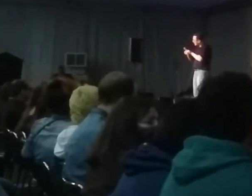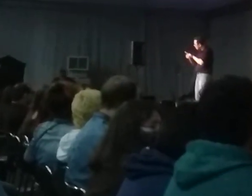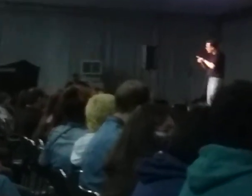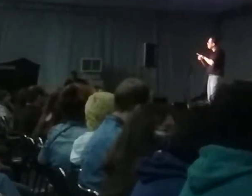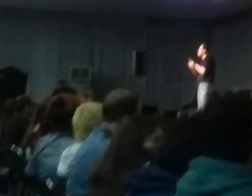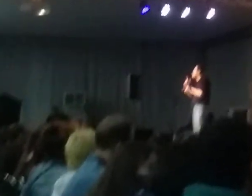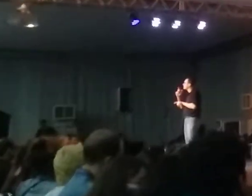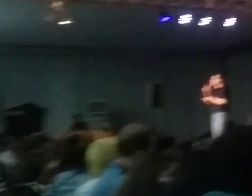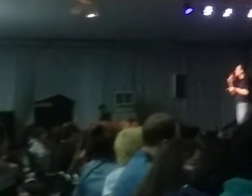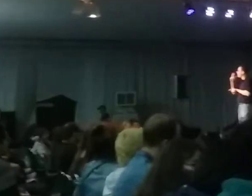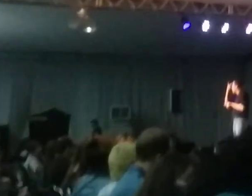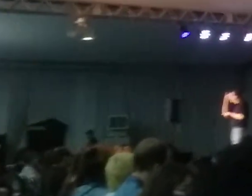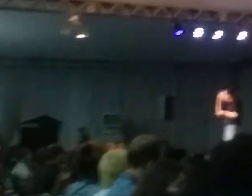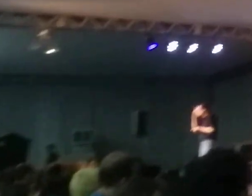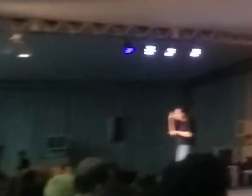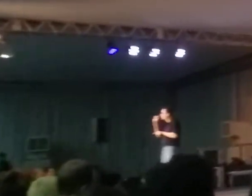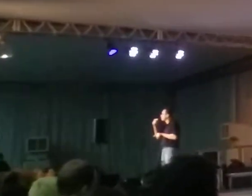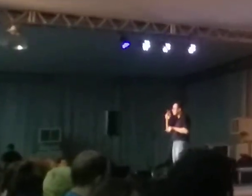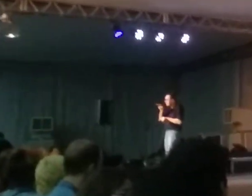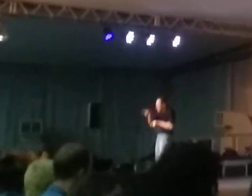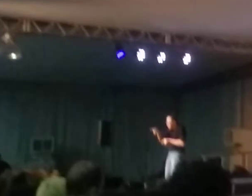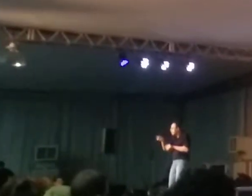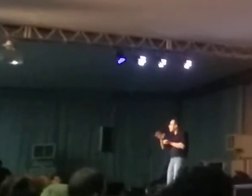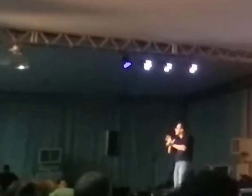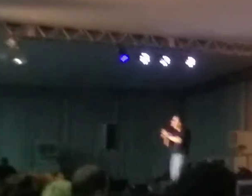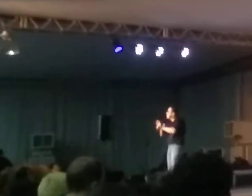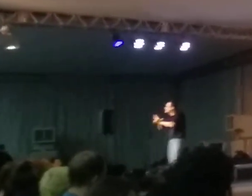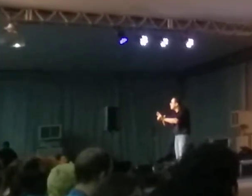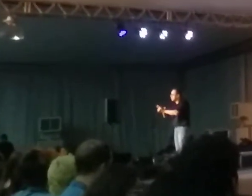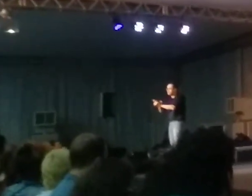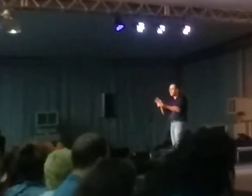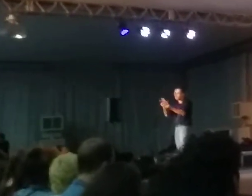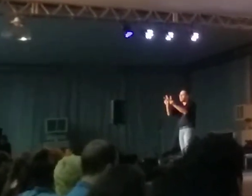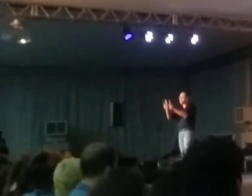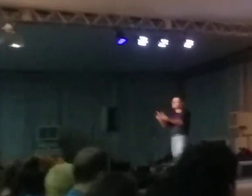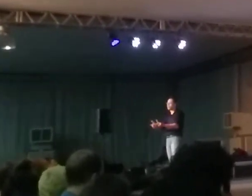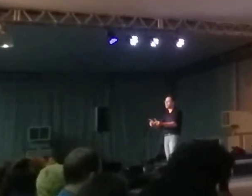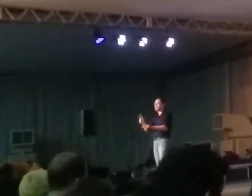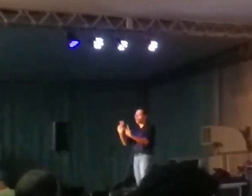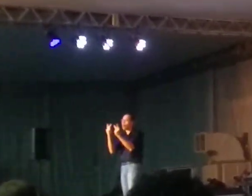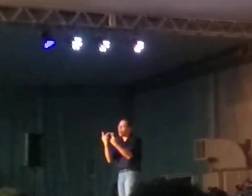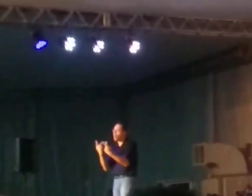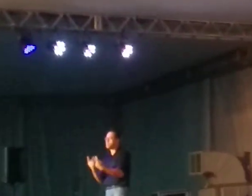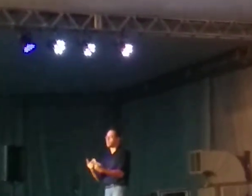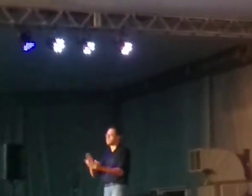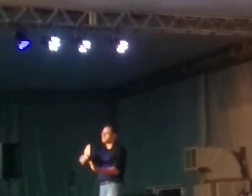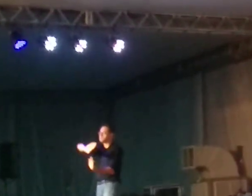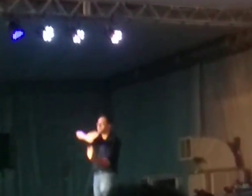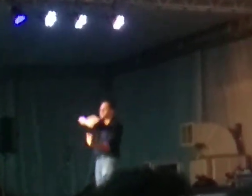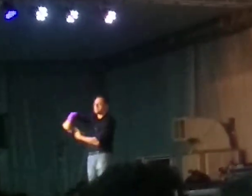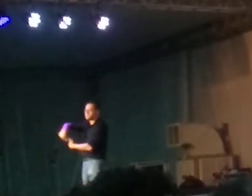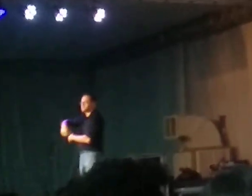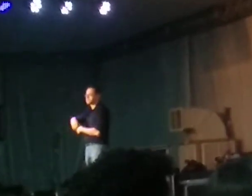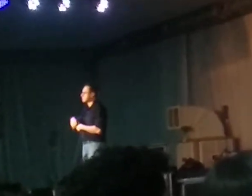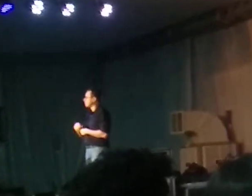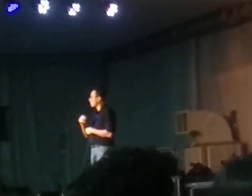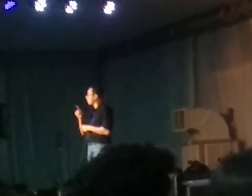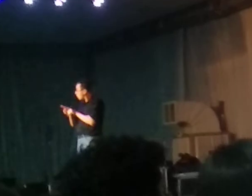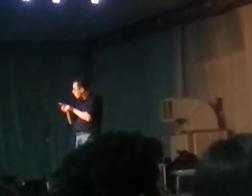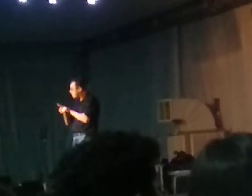presos um símbolo. Eles são despersonalizados para nós. Não tem indivíduo ali, tem